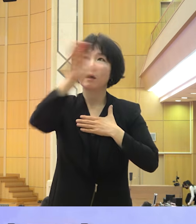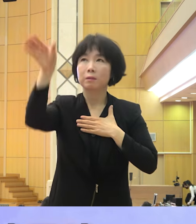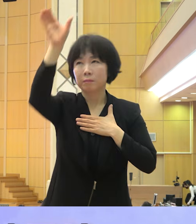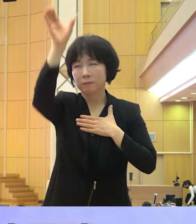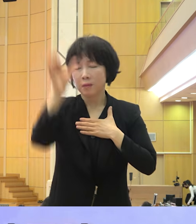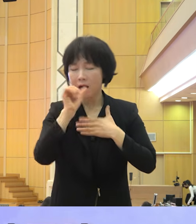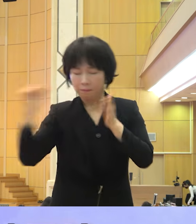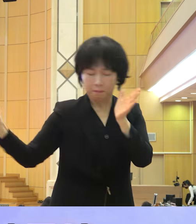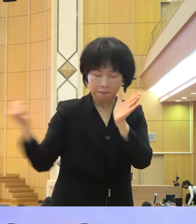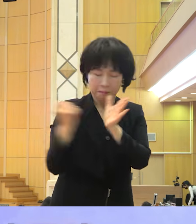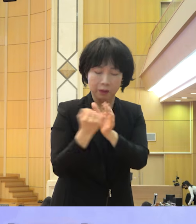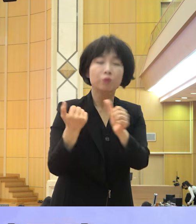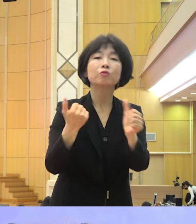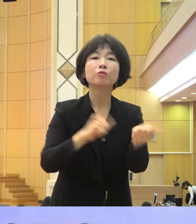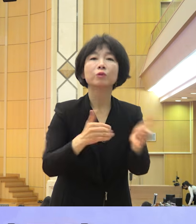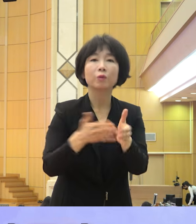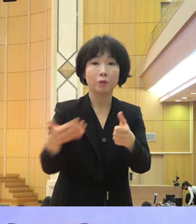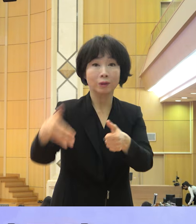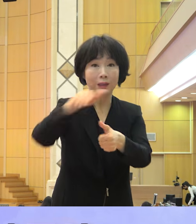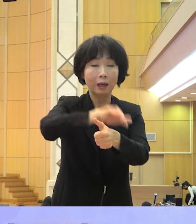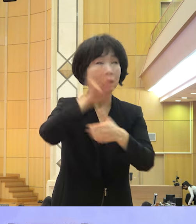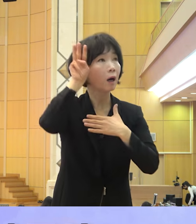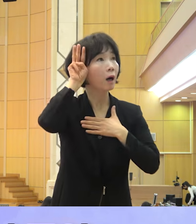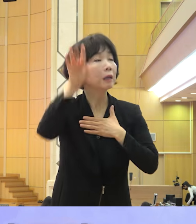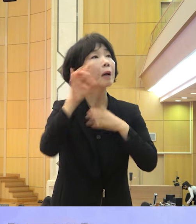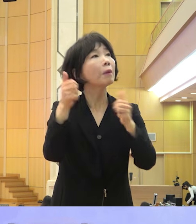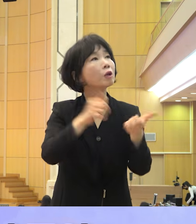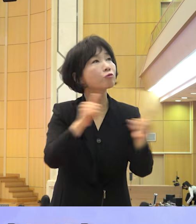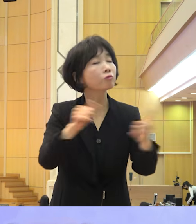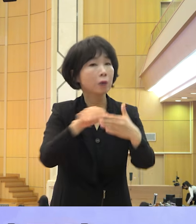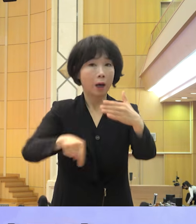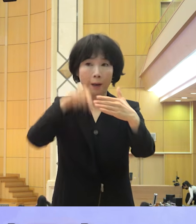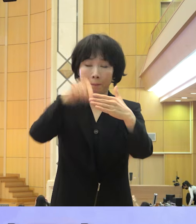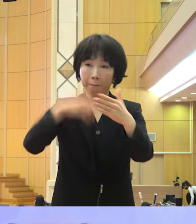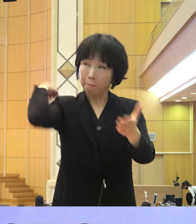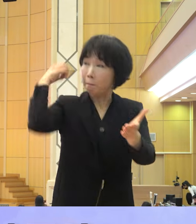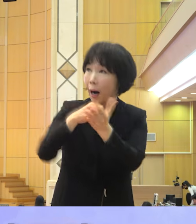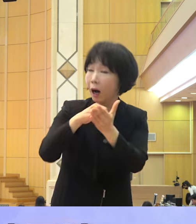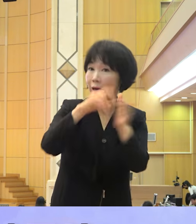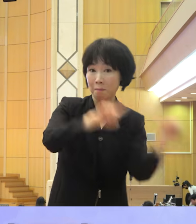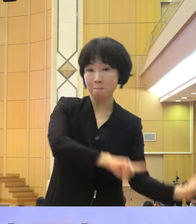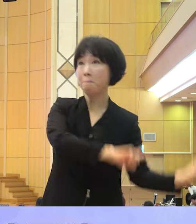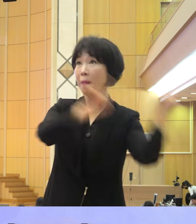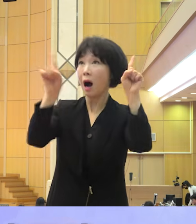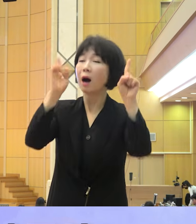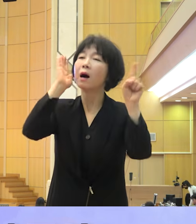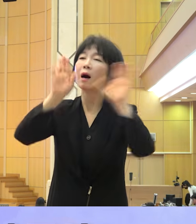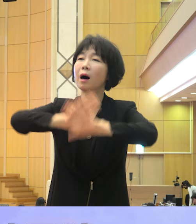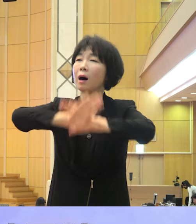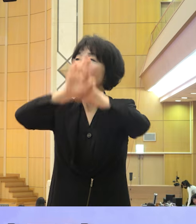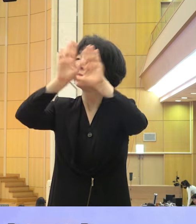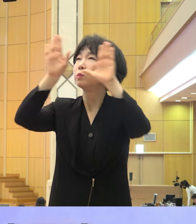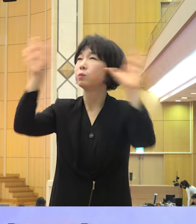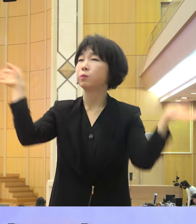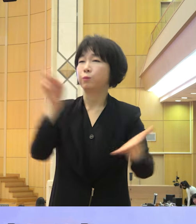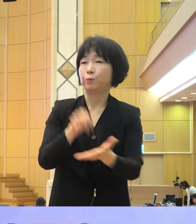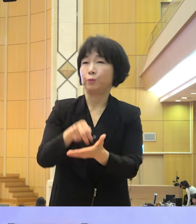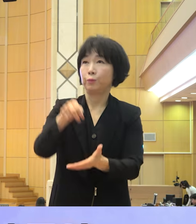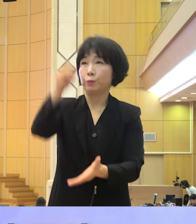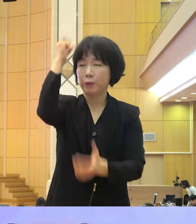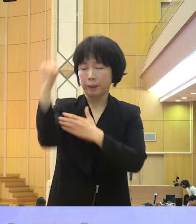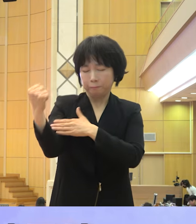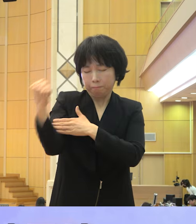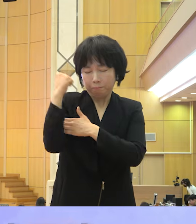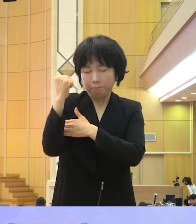받으사 십자가에 못 박혀 죽으시고 장사한 지 사흘 만에 죽은 자 가운데서 다시 살아나시며